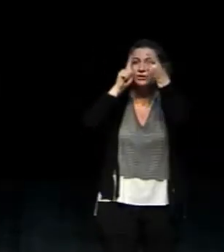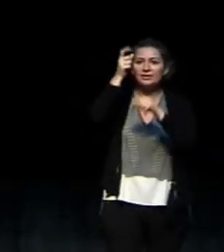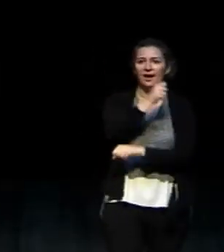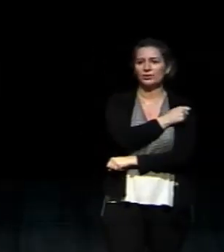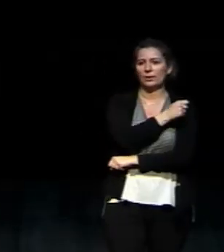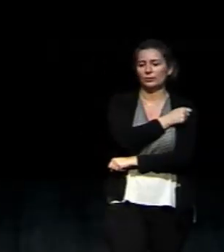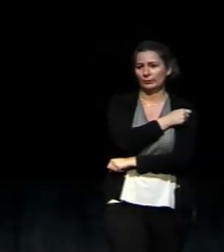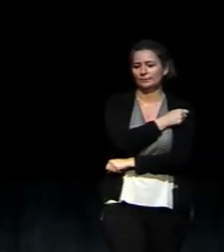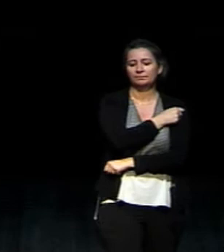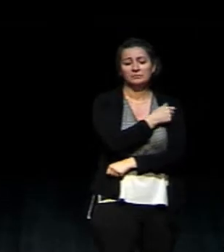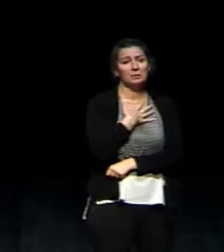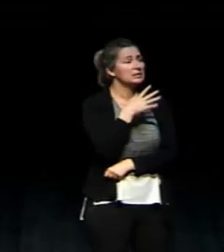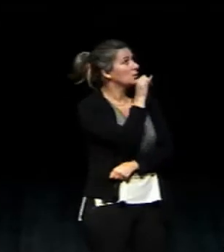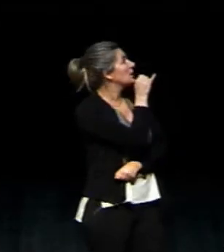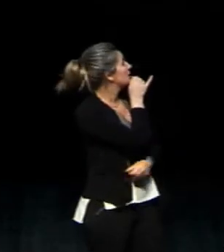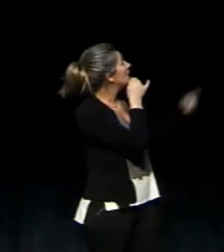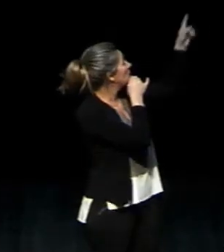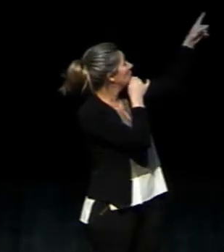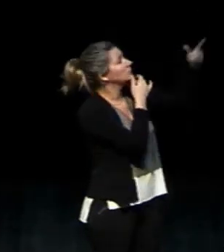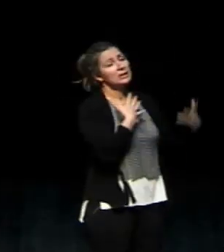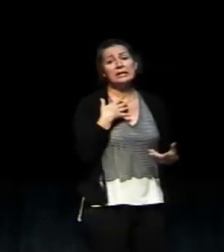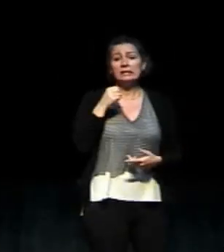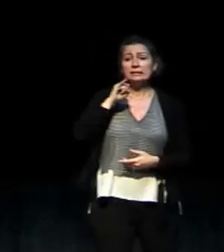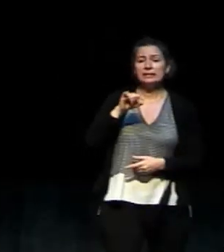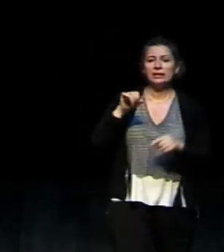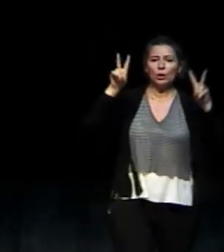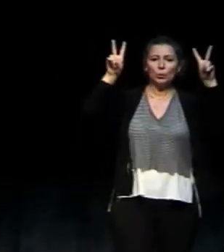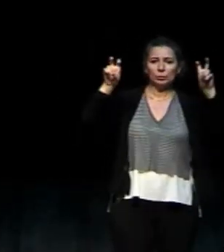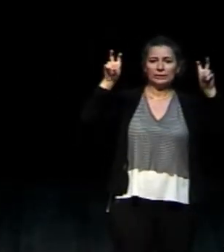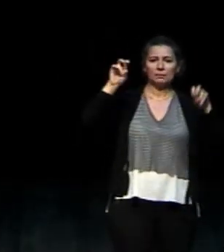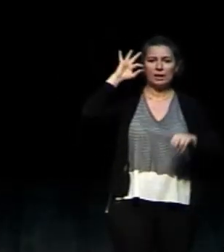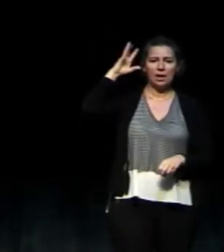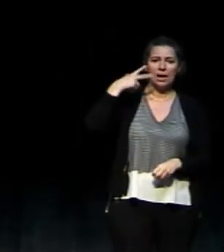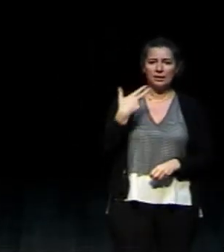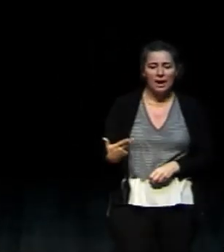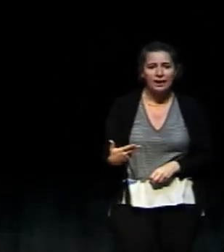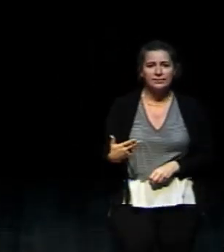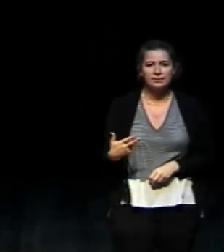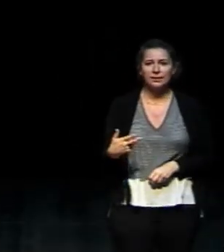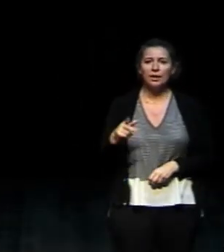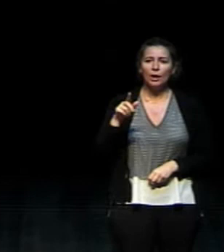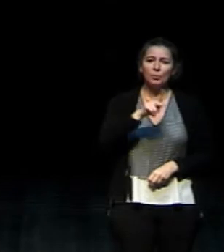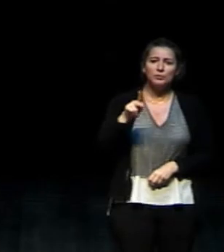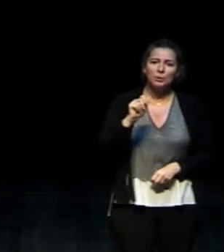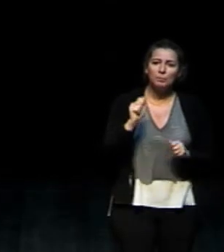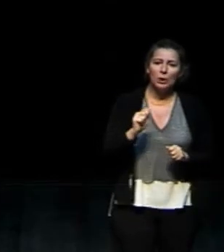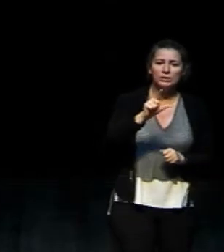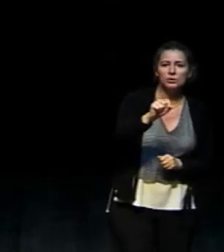porque você trabalha a criatividade do aluno. Então aqui, por exemplo, nós temos um tema de animais, você